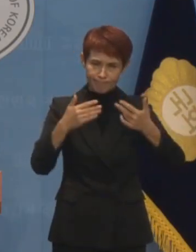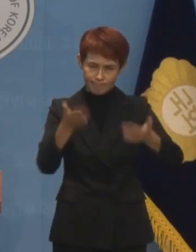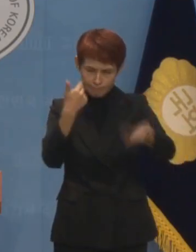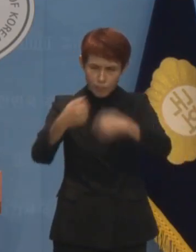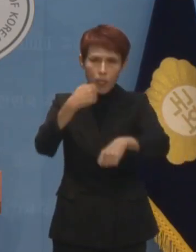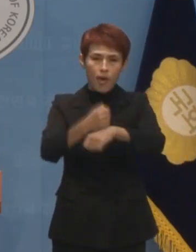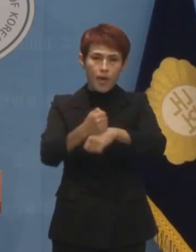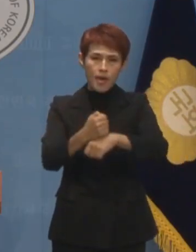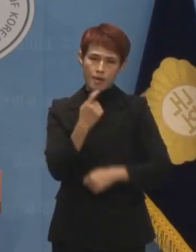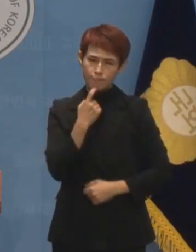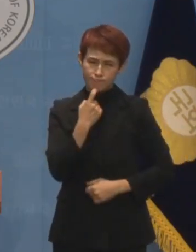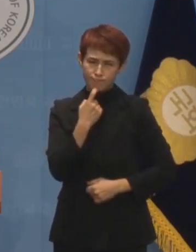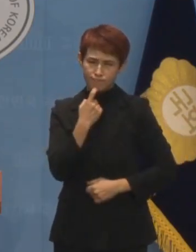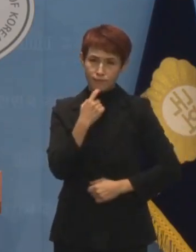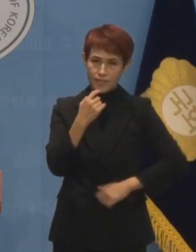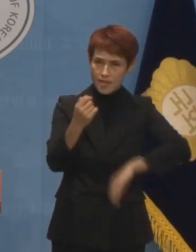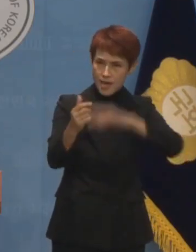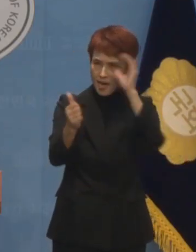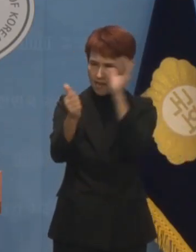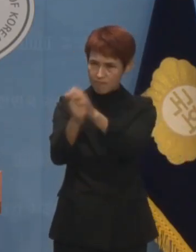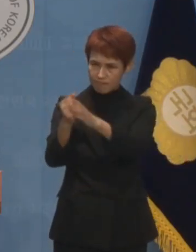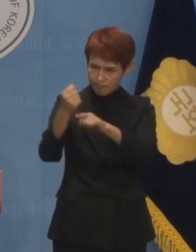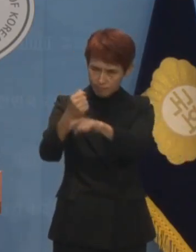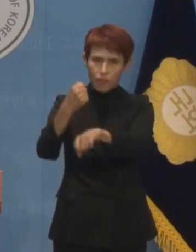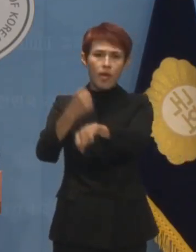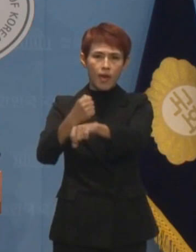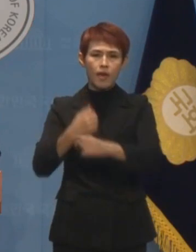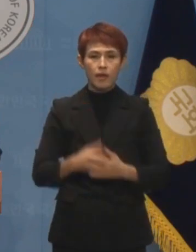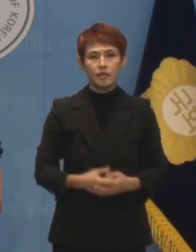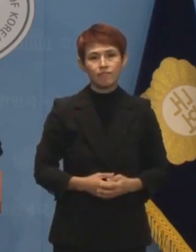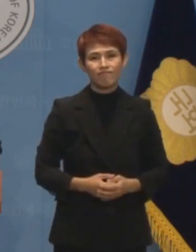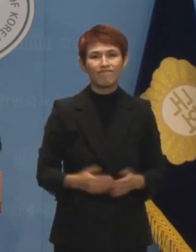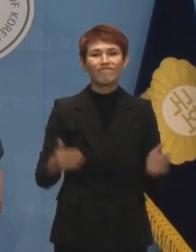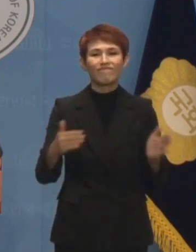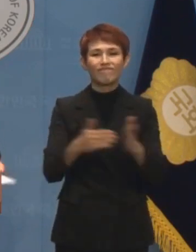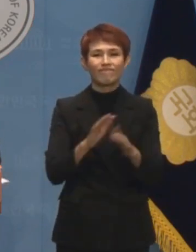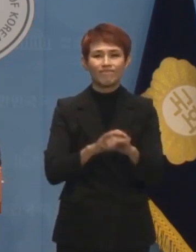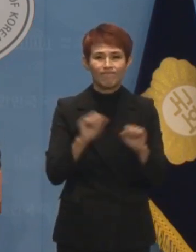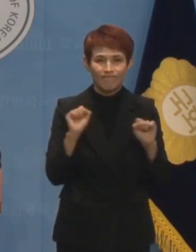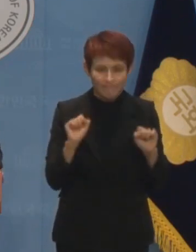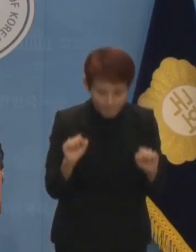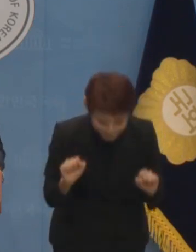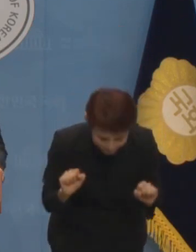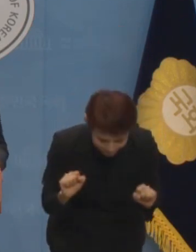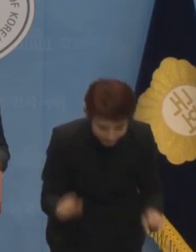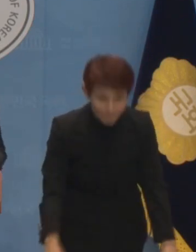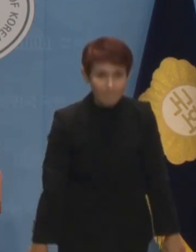밝혀내고 끝까지 책임을 묻겠습니다. 이상입니다.